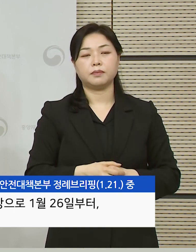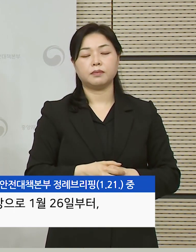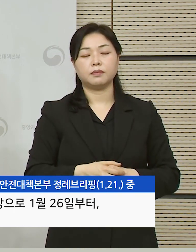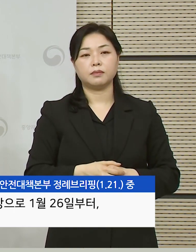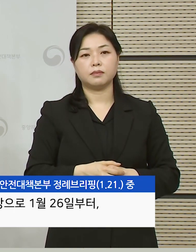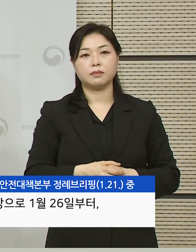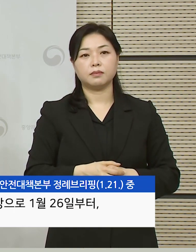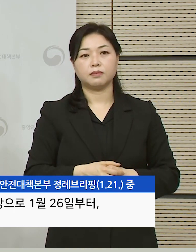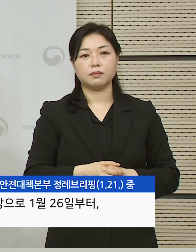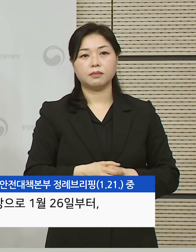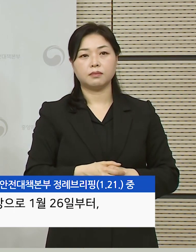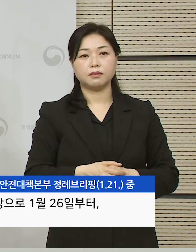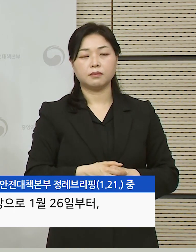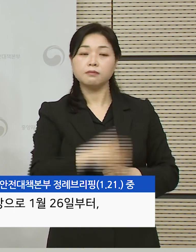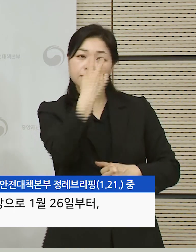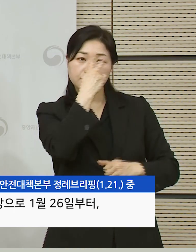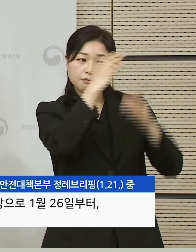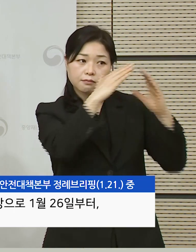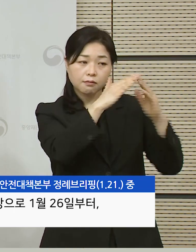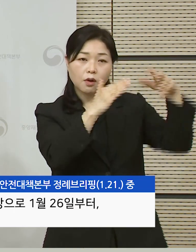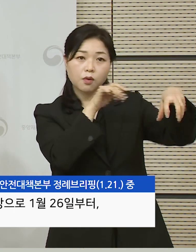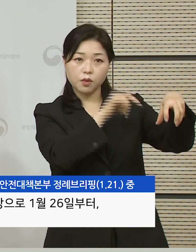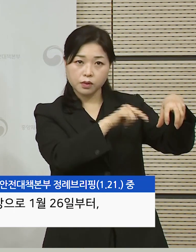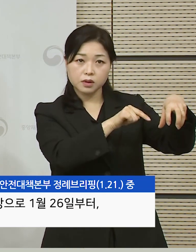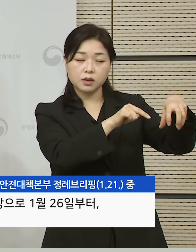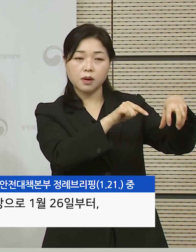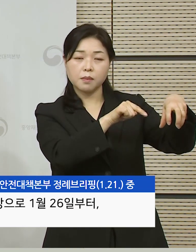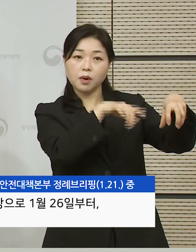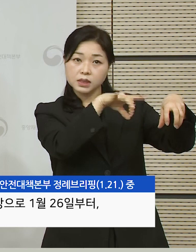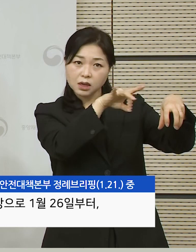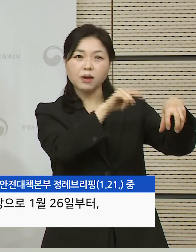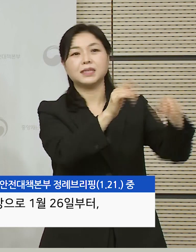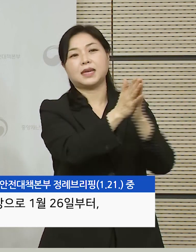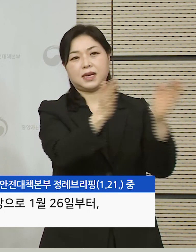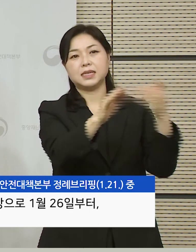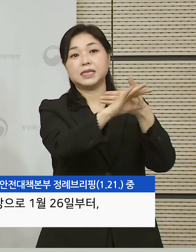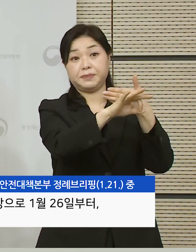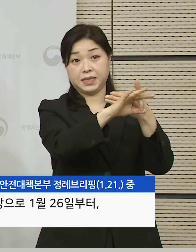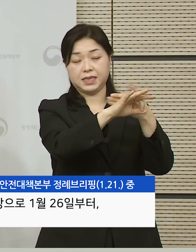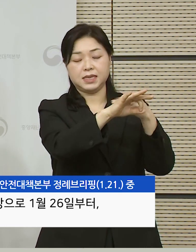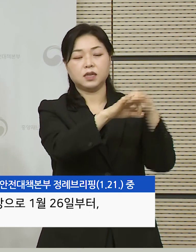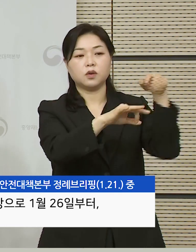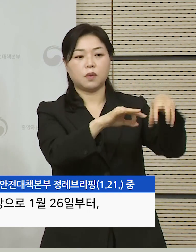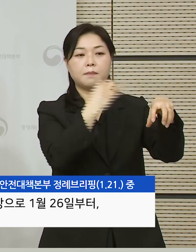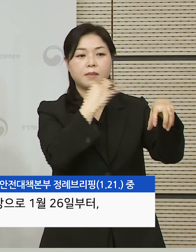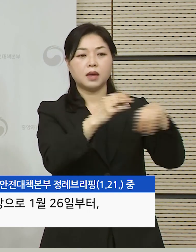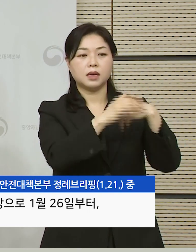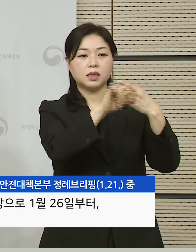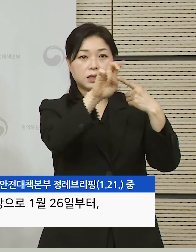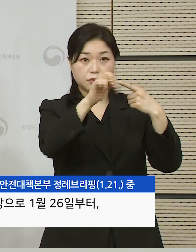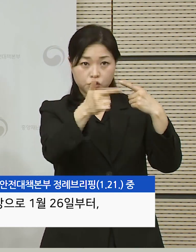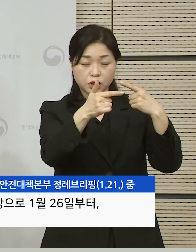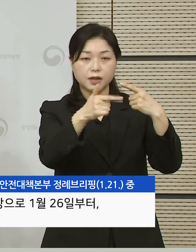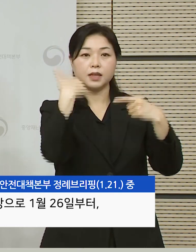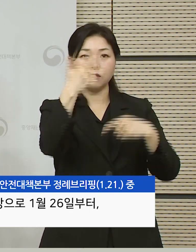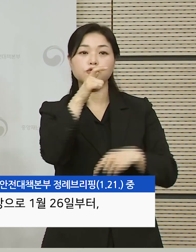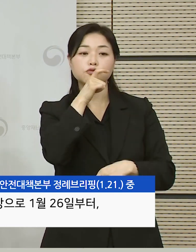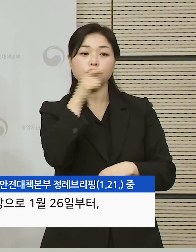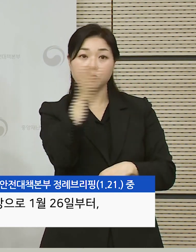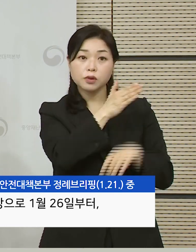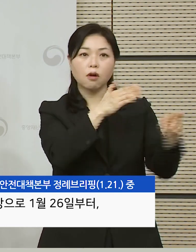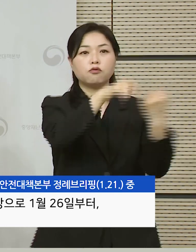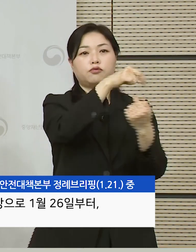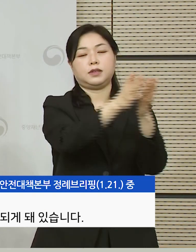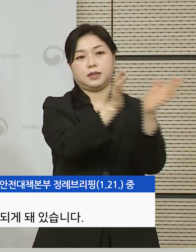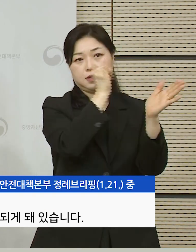그리고 지금 이 선별진료소는 우선 시행 지역만 대상으로 1월 26일부터 다음 주 수요일부터 시작을 하도록